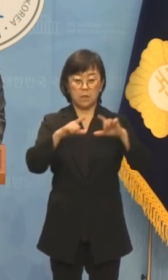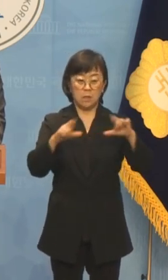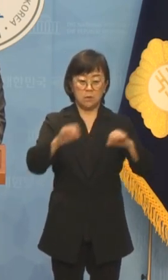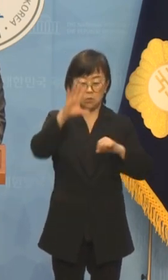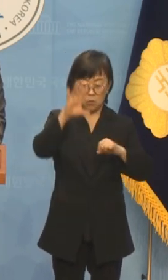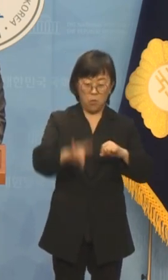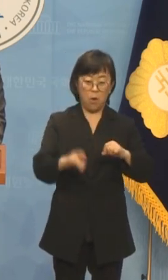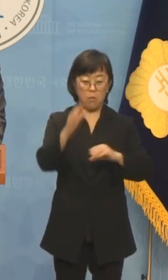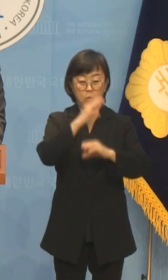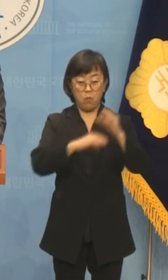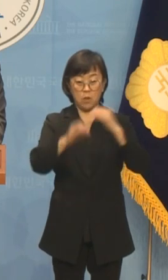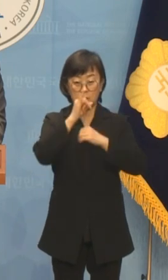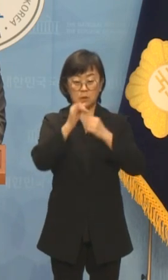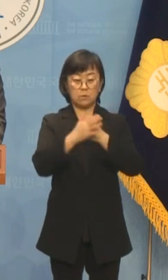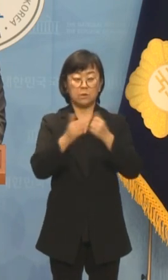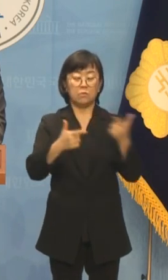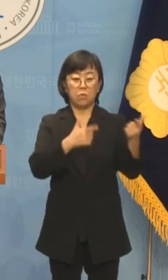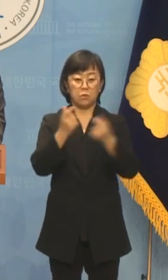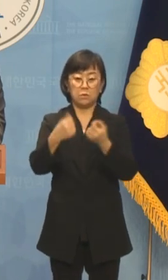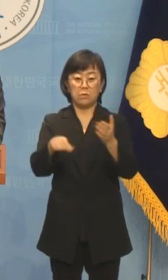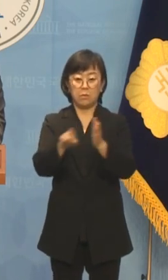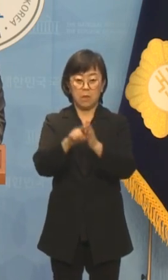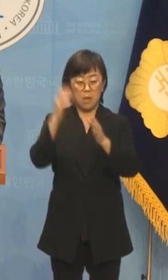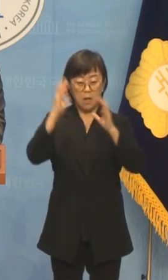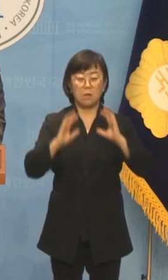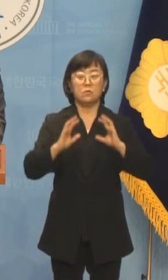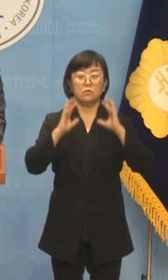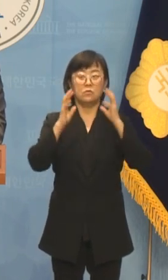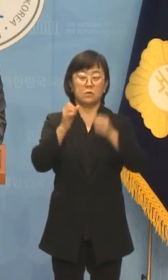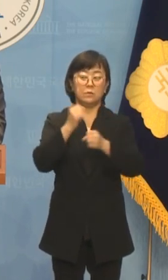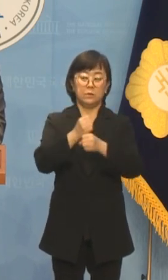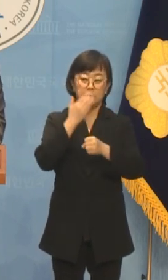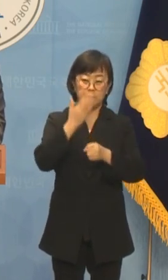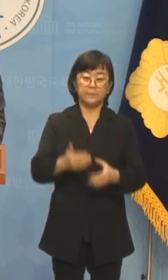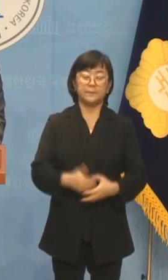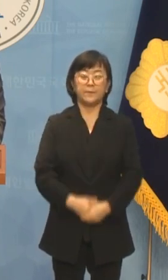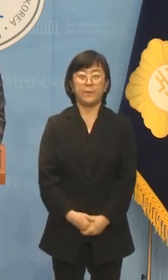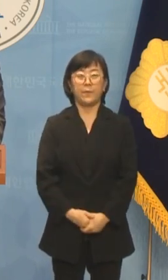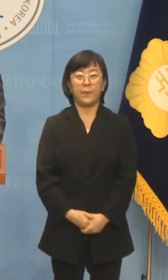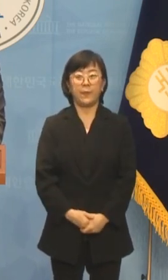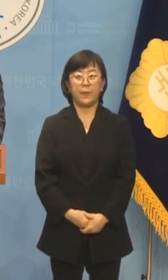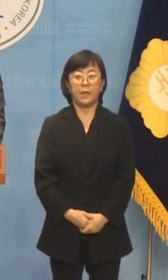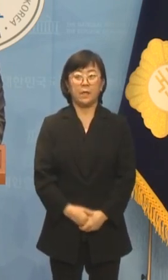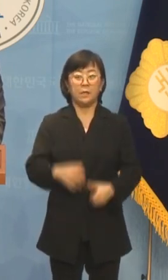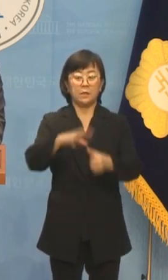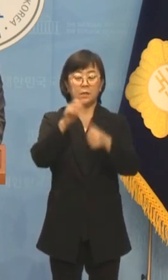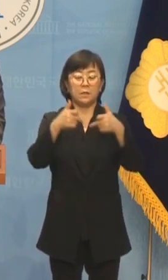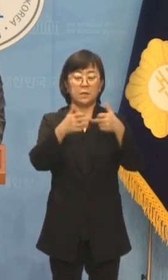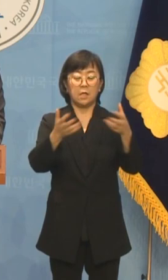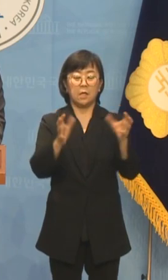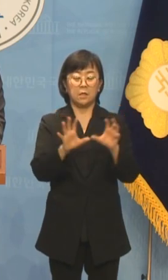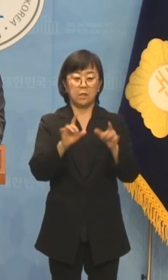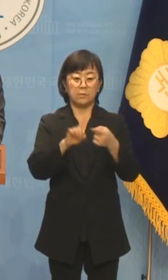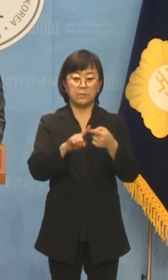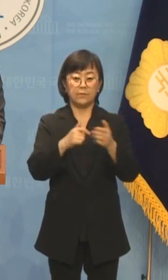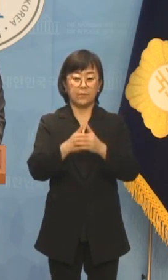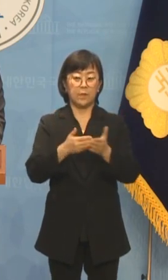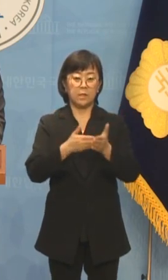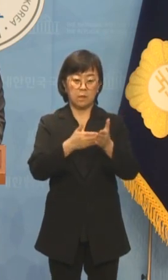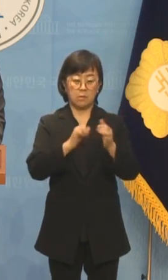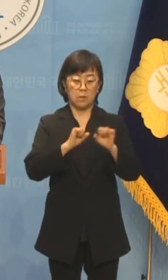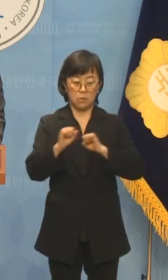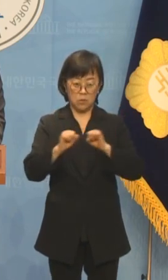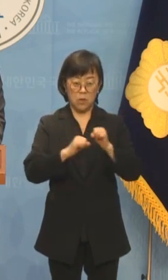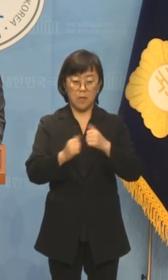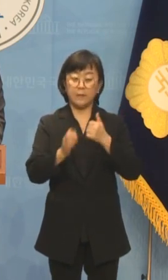조화와 보완을 이루면서 모두를 위한 대한민국을 구성할 수 있습니다. 탈시설 장애인당의 제안과